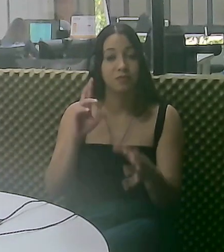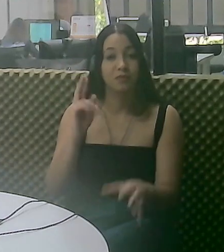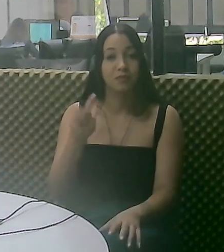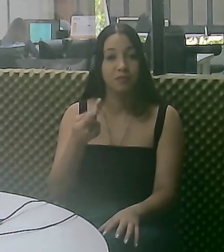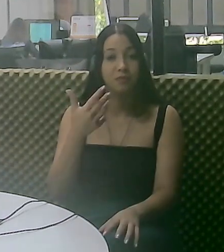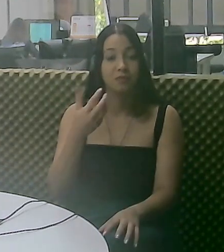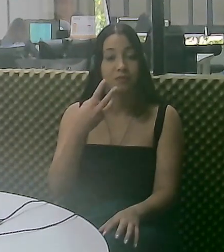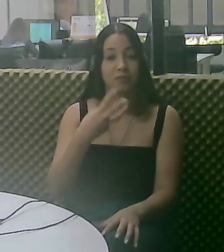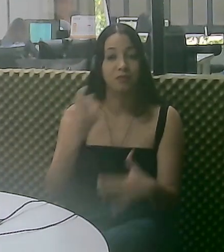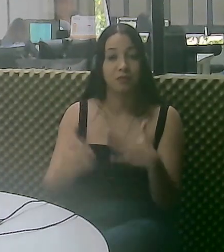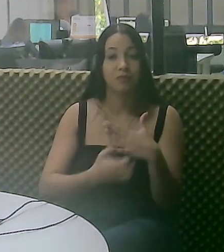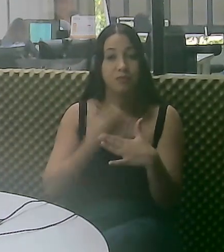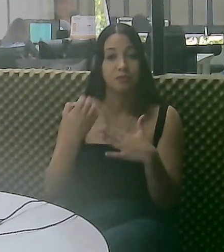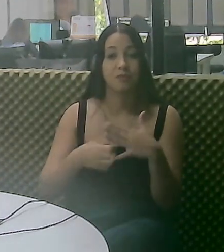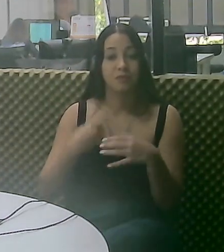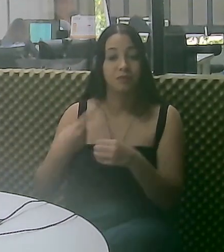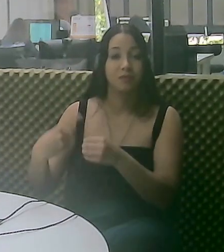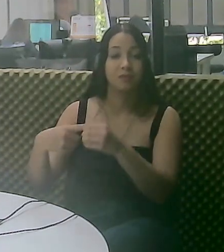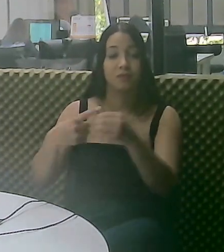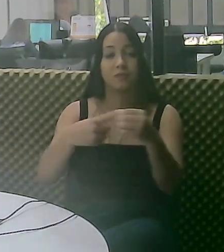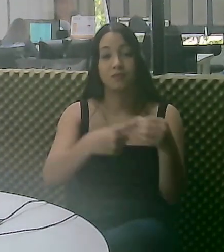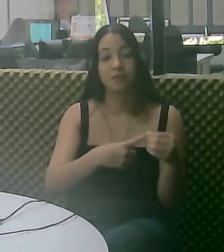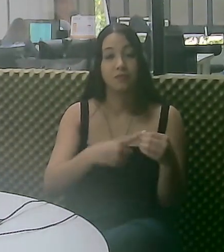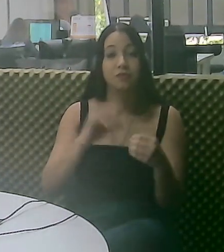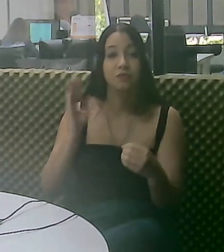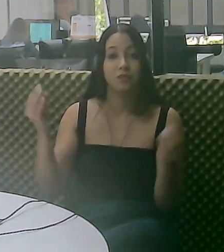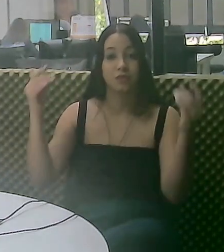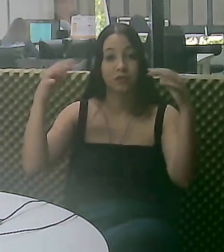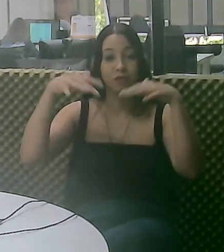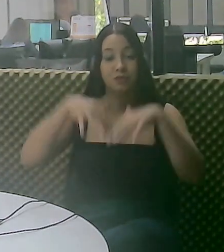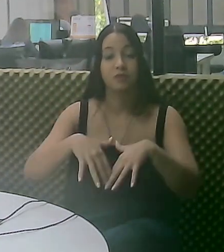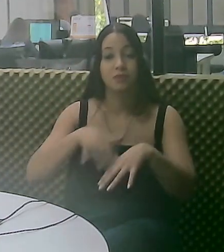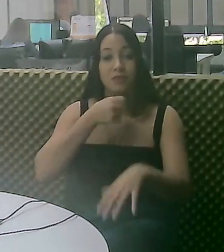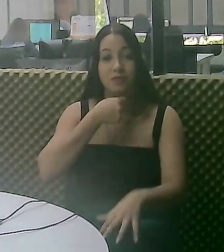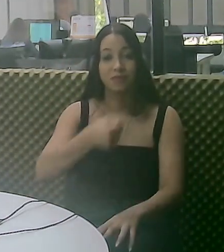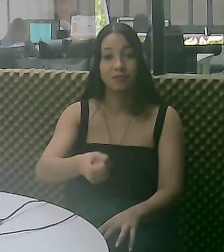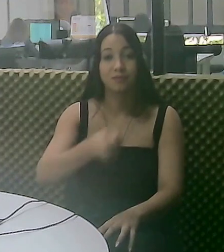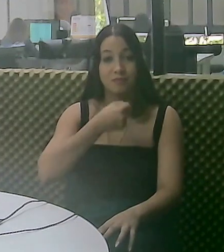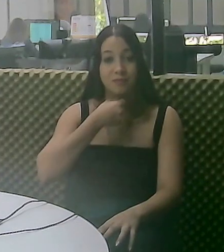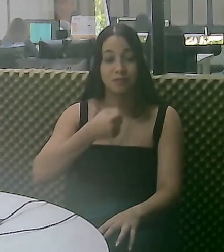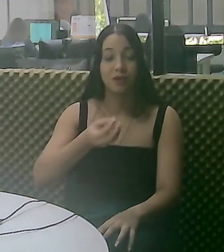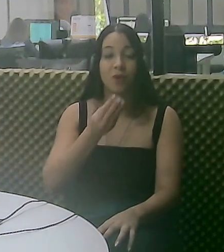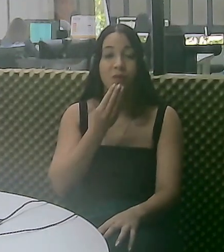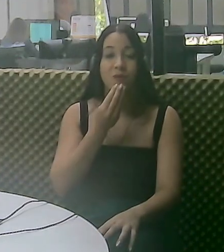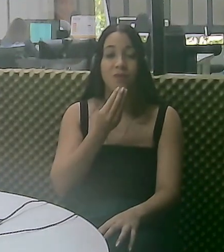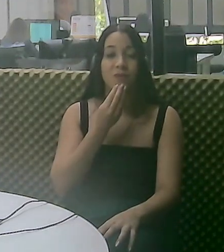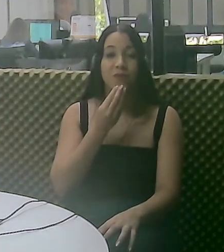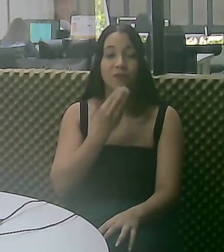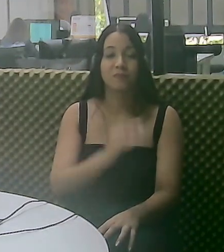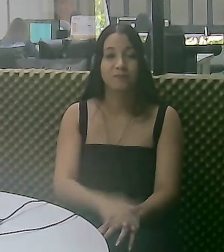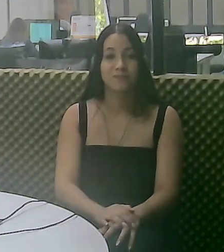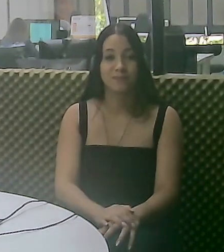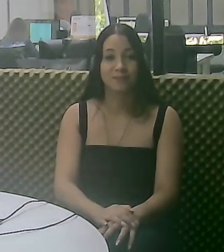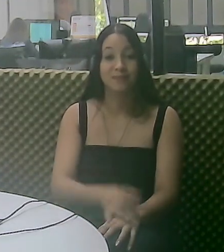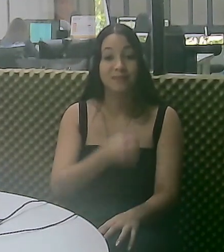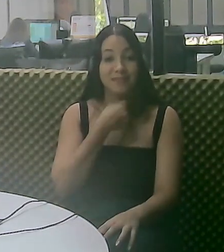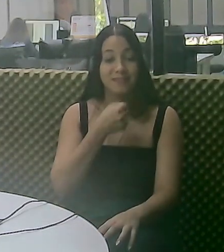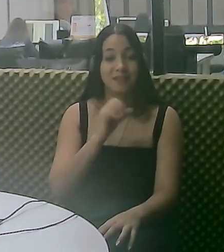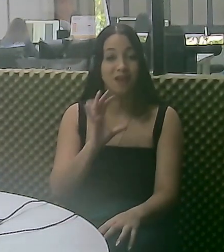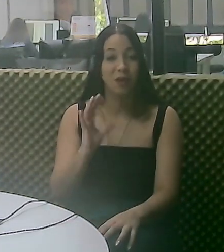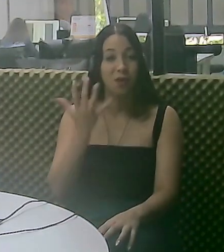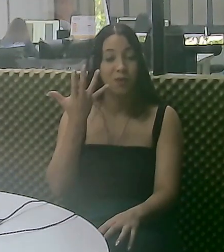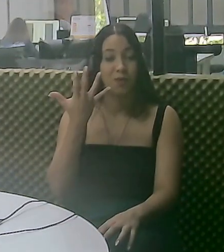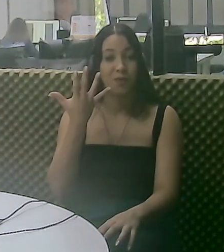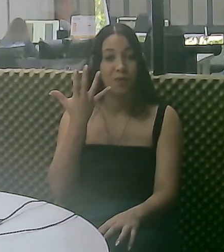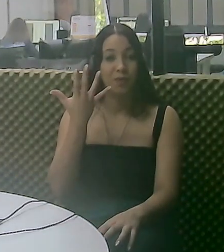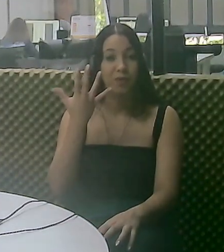de 3 empresas da cidade estão dentro do Cine já realizando as entrevistas de emprego para essas oportunidades. As entrevistas